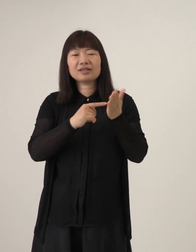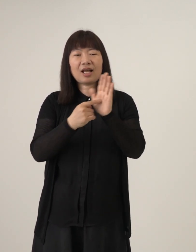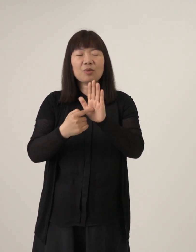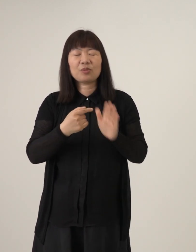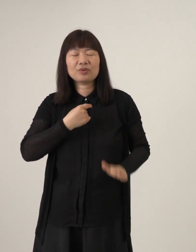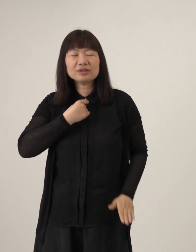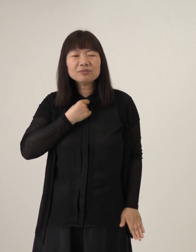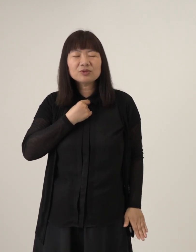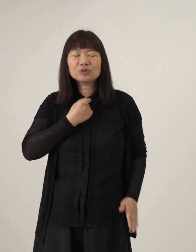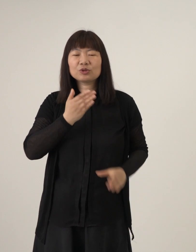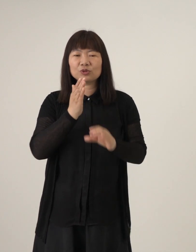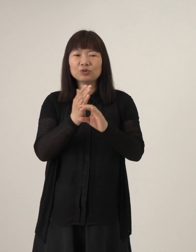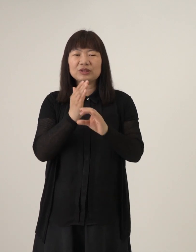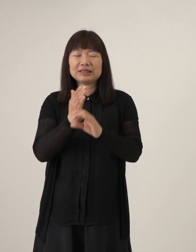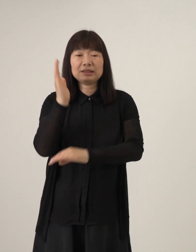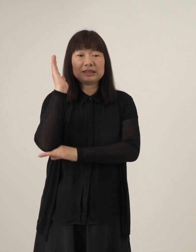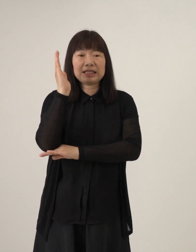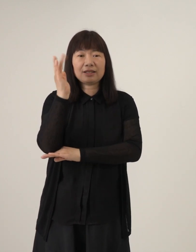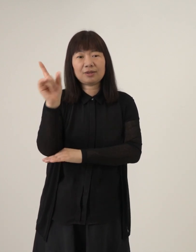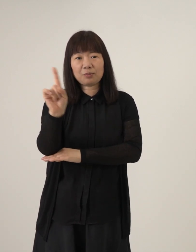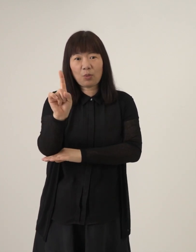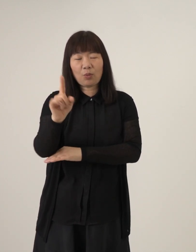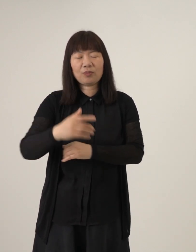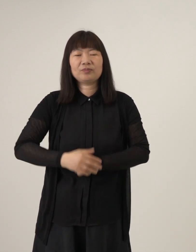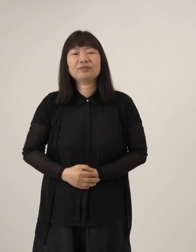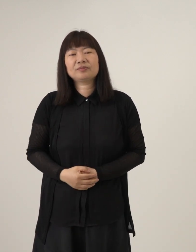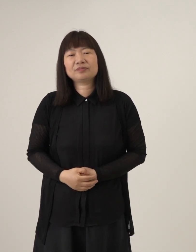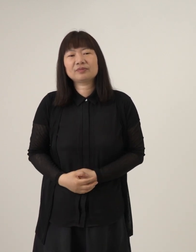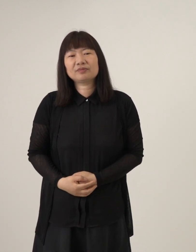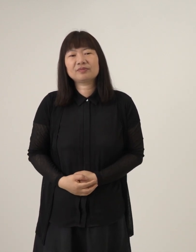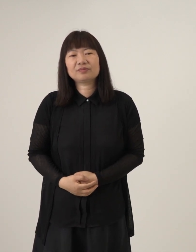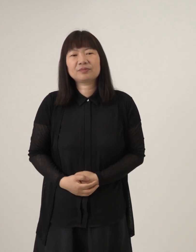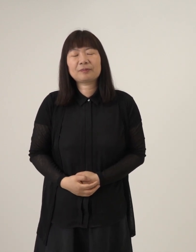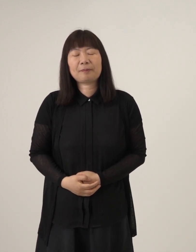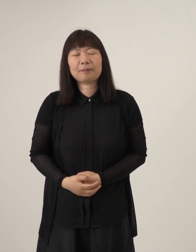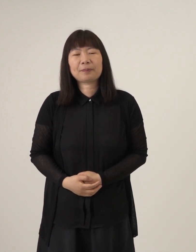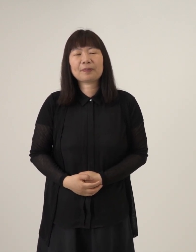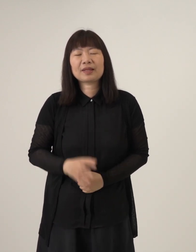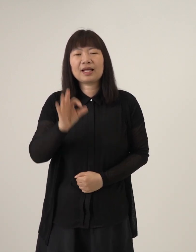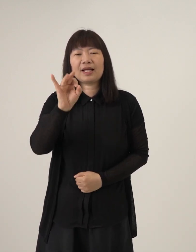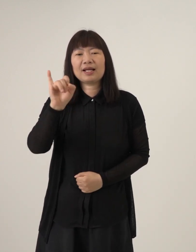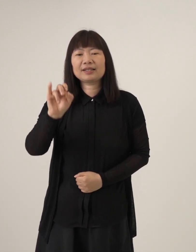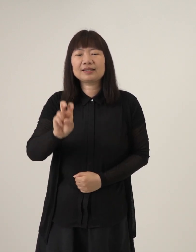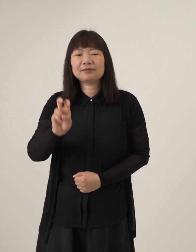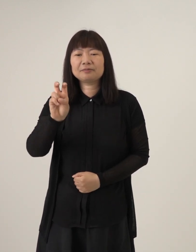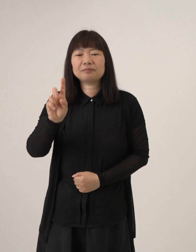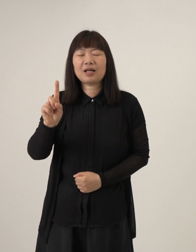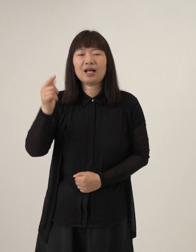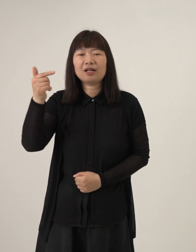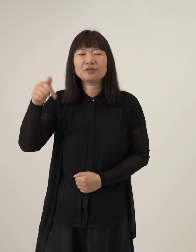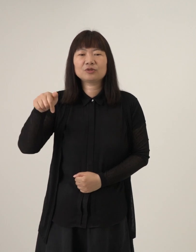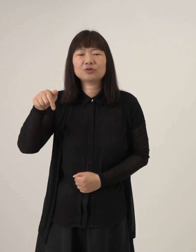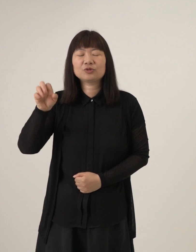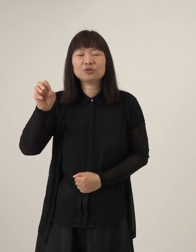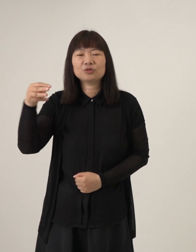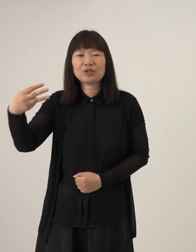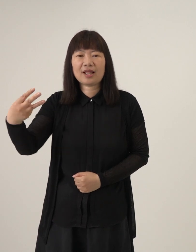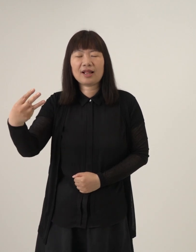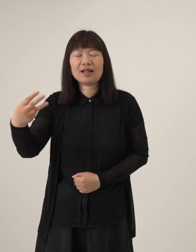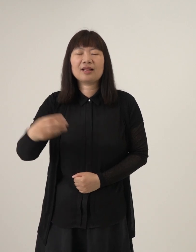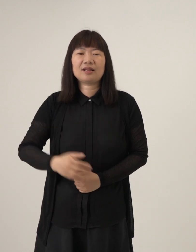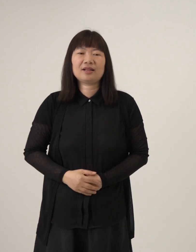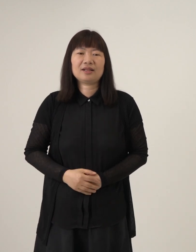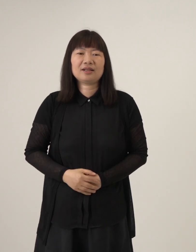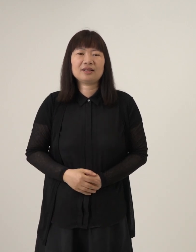싶은 중심 메시지가 뭐란 이야기가 됩니까? 임마누엘이에요. 그러니까